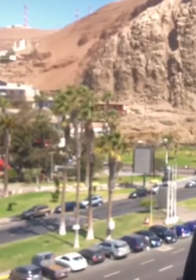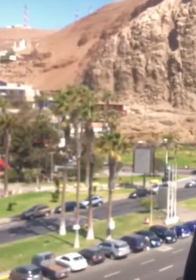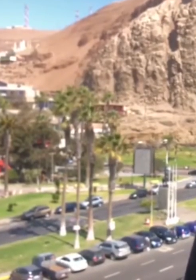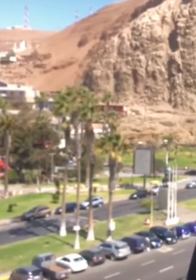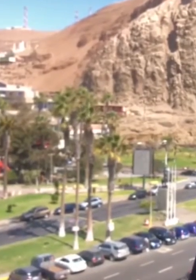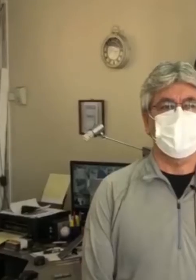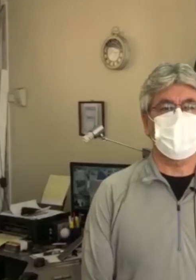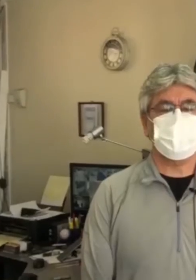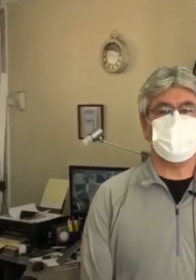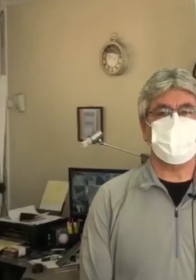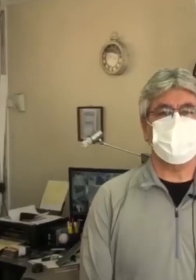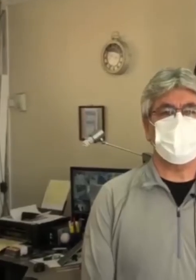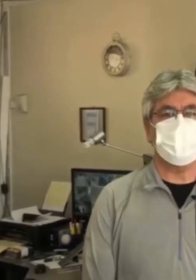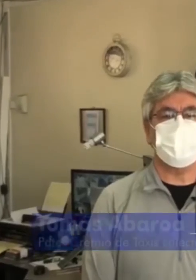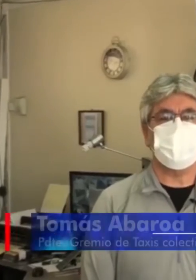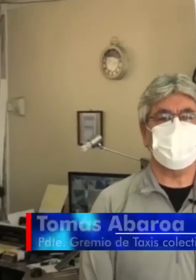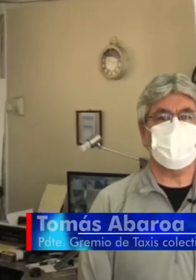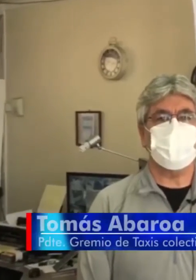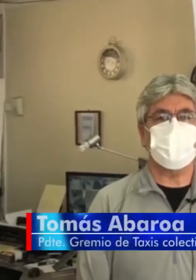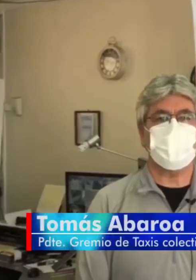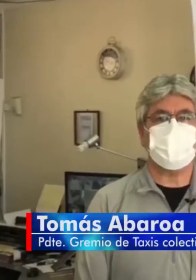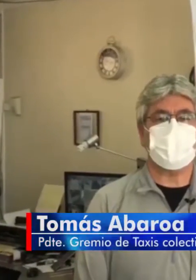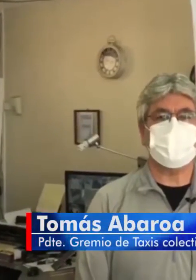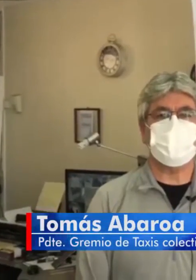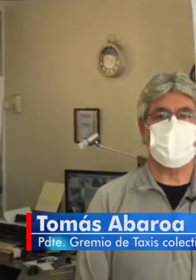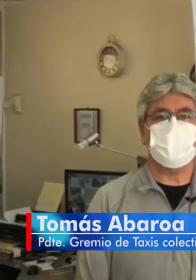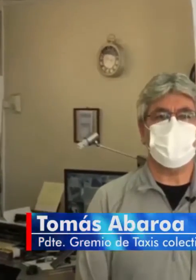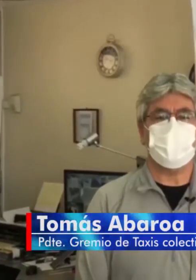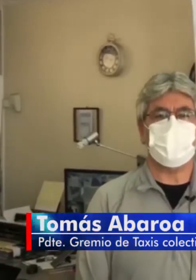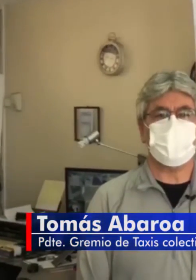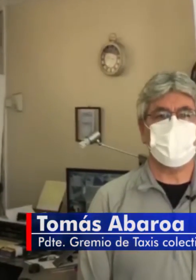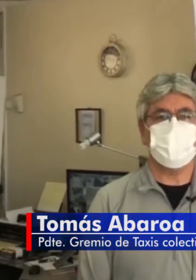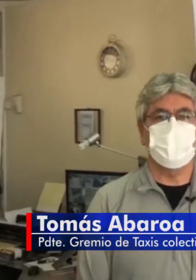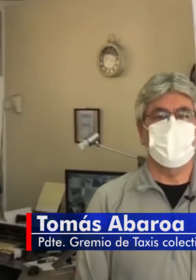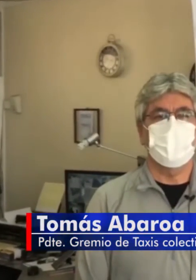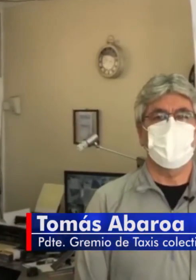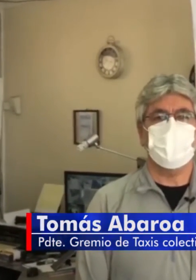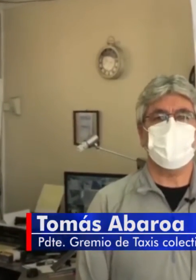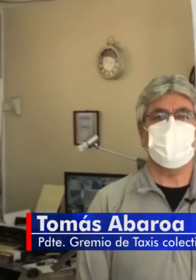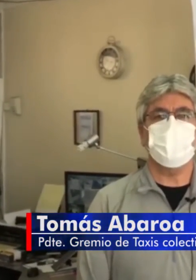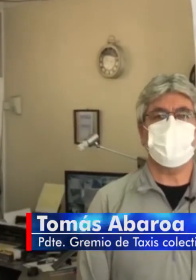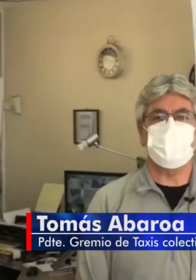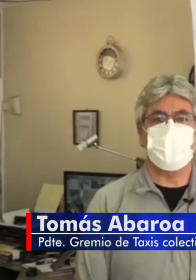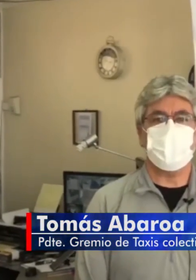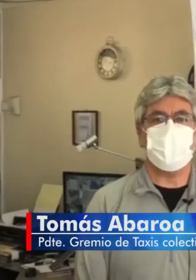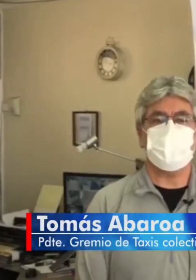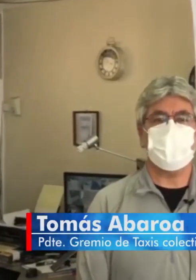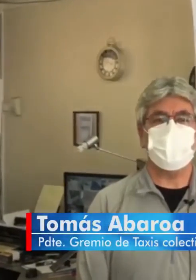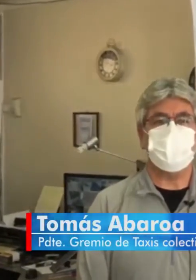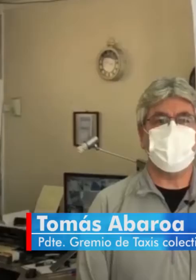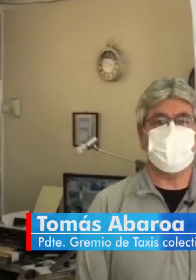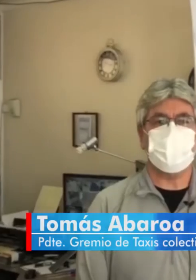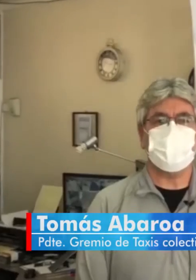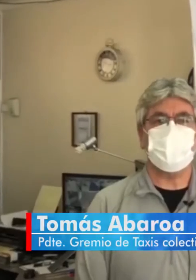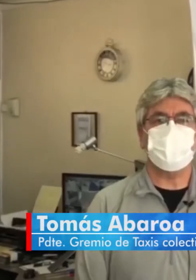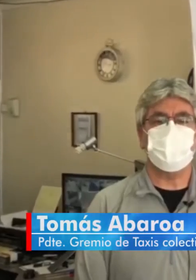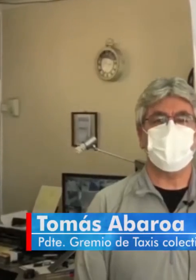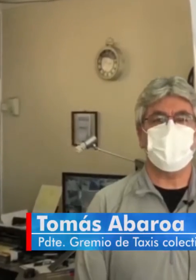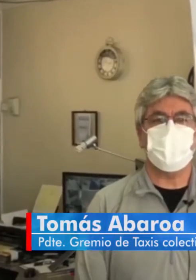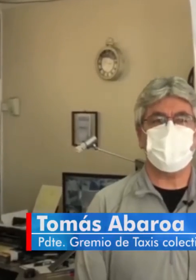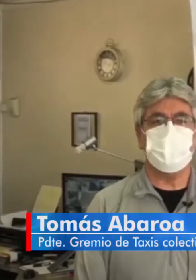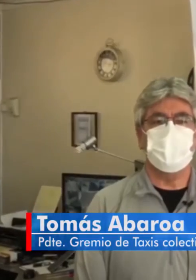3 pasajeros. Bueno, nosotros como Transporte Público Menor Taxis Colectivos de la región nos hemos querido sumar a esta campaña